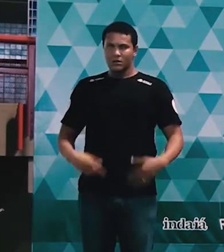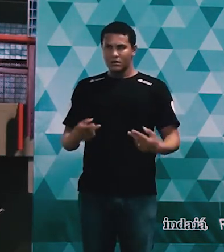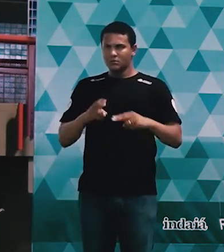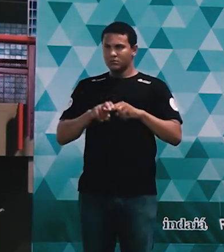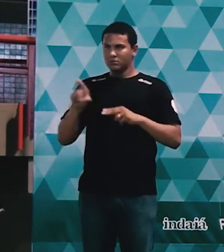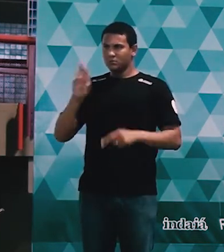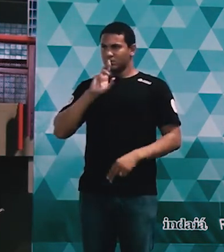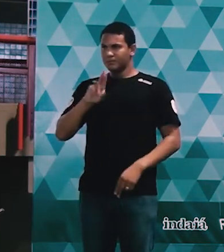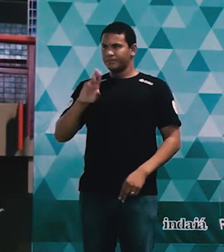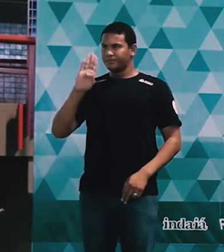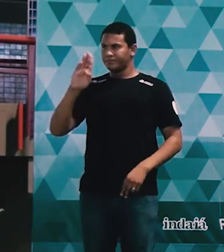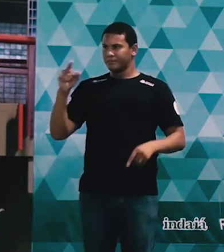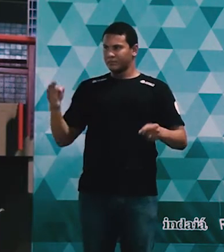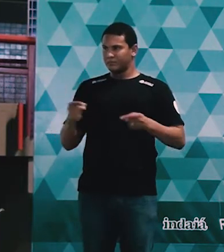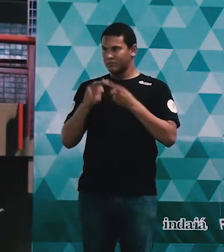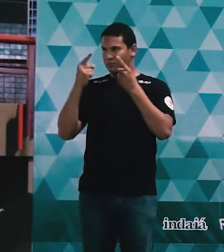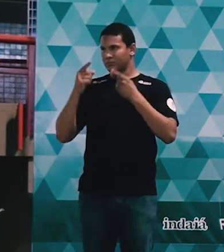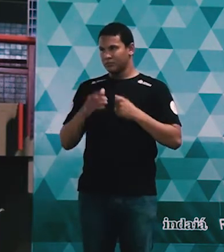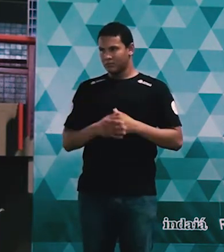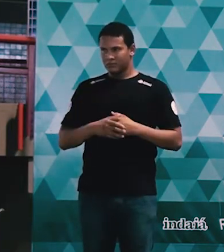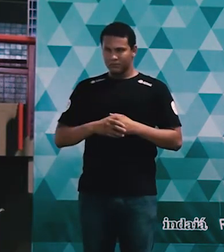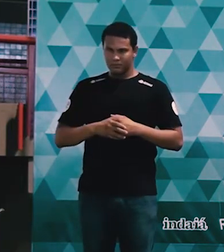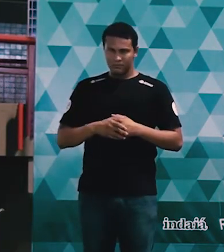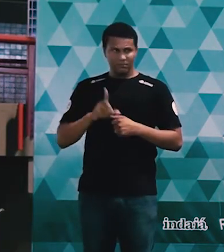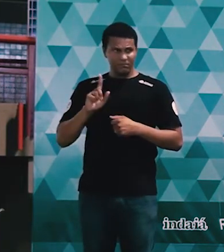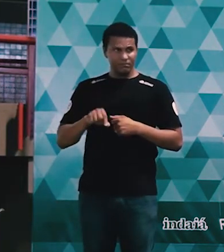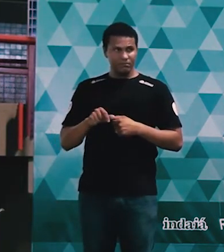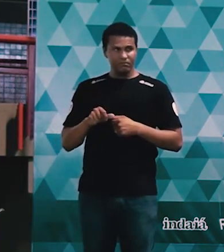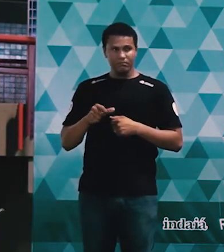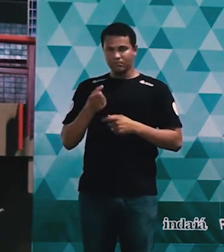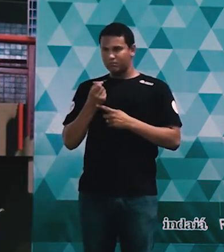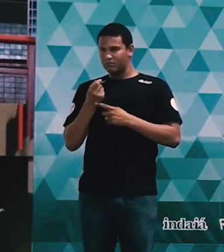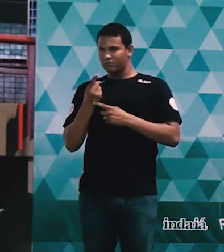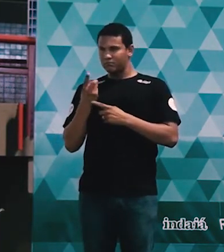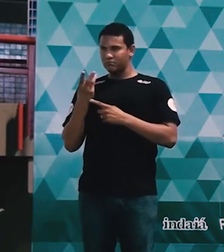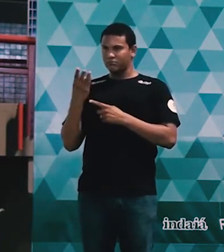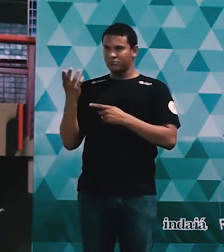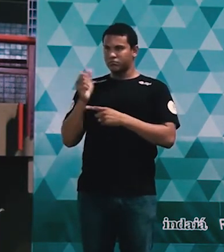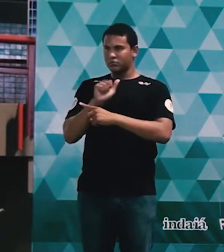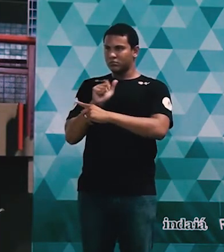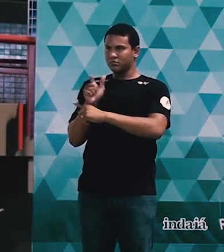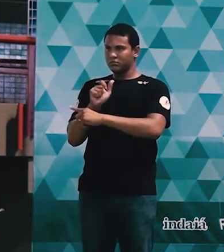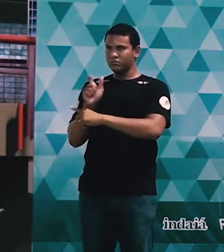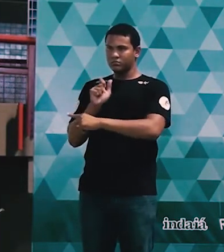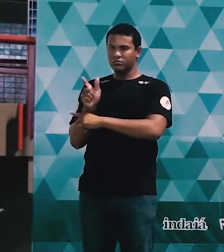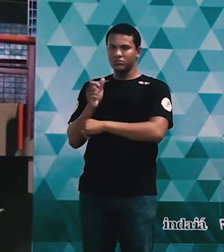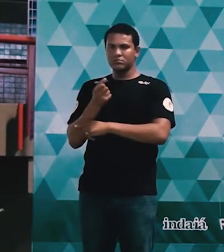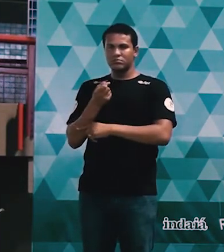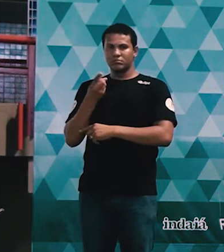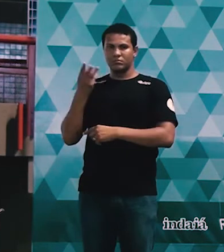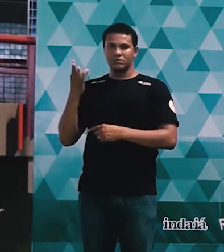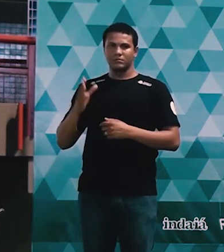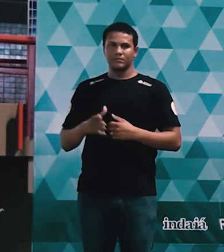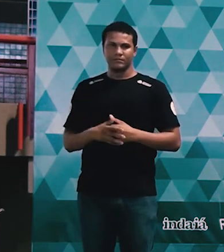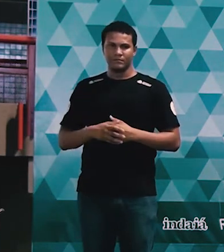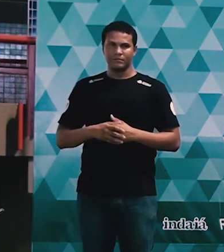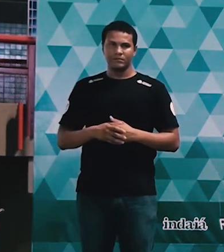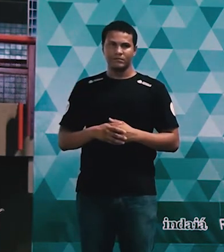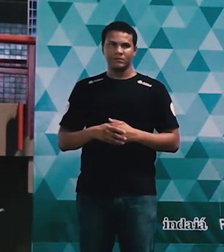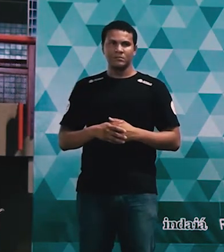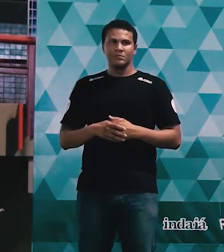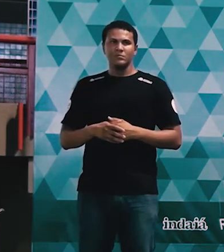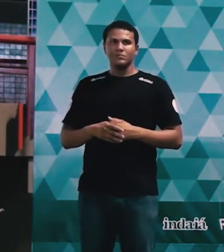é aquele que tem mais elementos dos seus experimentos acima da média. Resposta da questão, letra B de